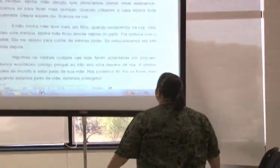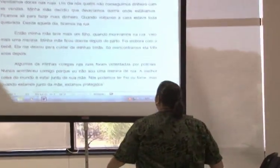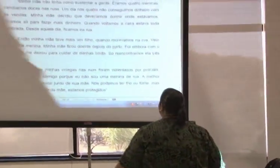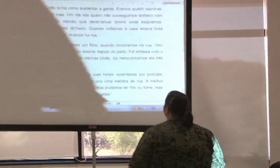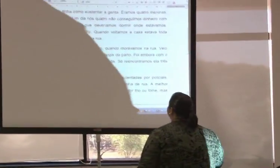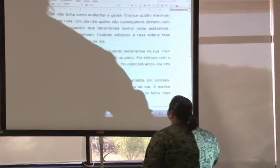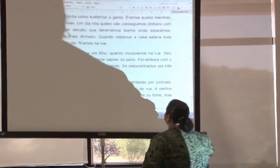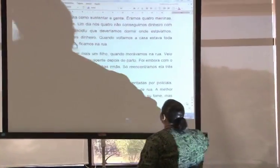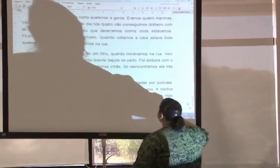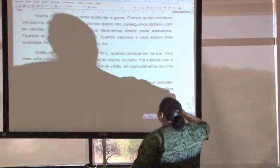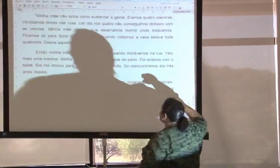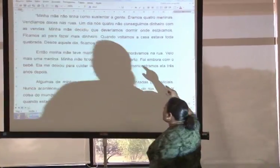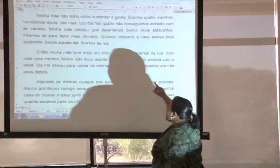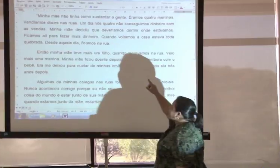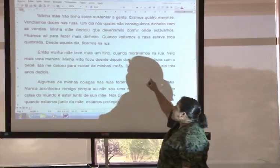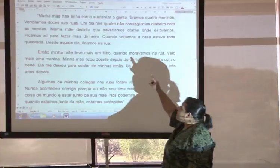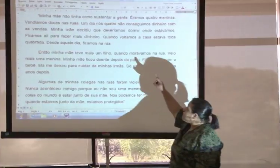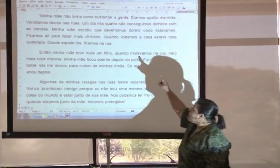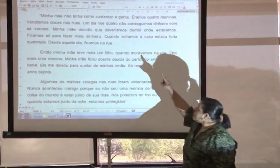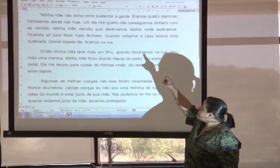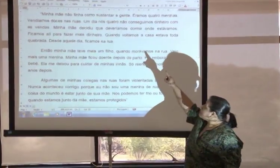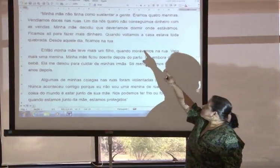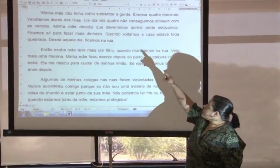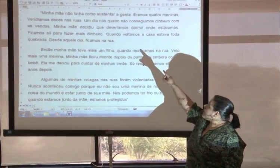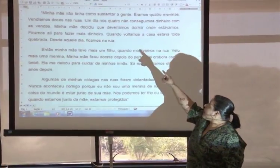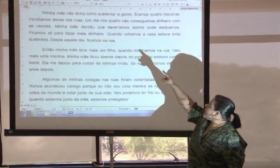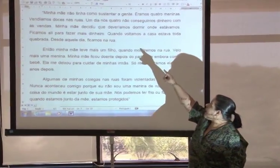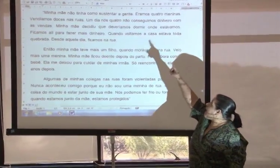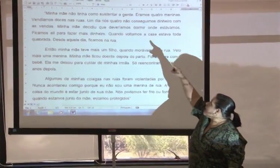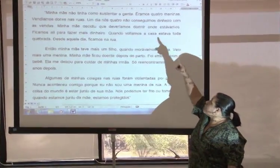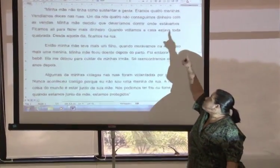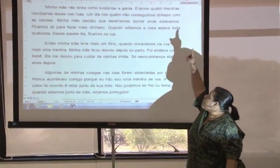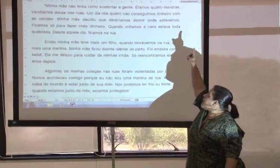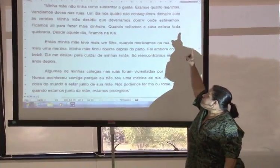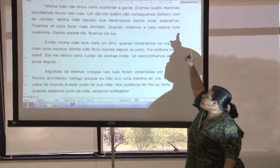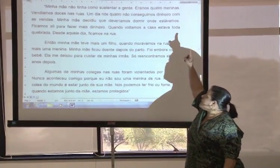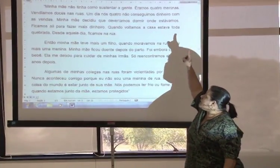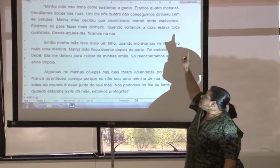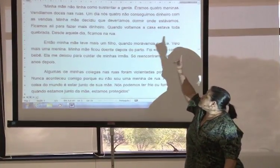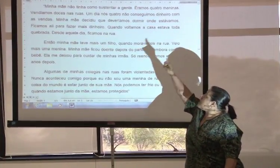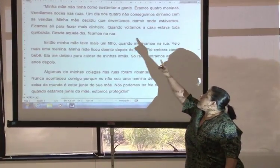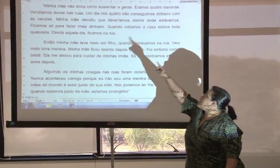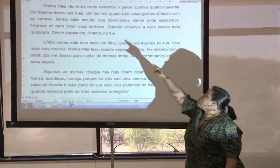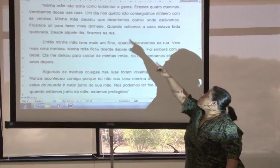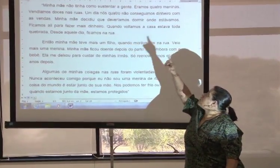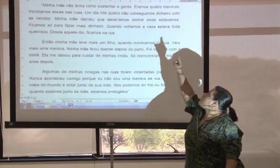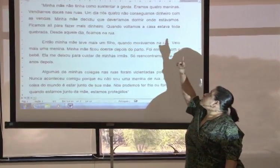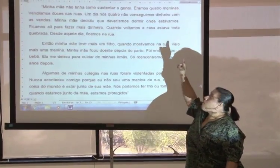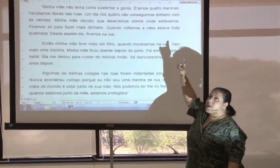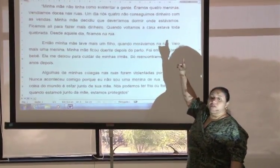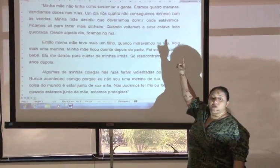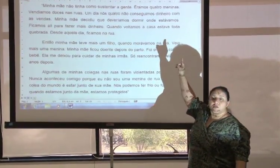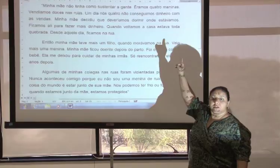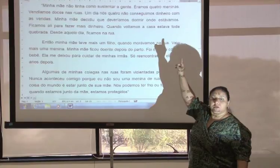Então, aqui, se vocês olharem, éramos 4 meninas. E um dia nós 4 não conseguimos